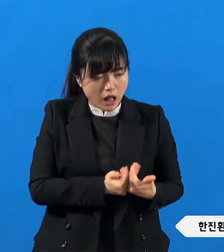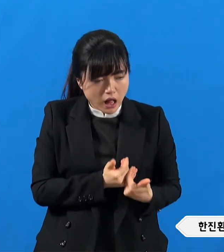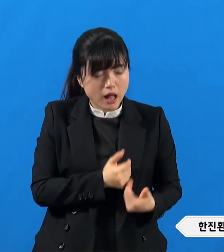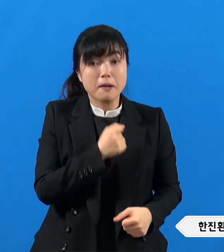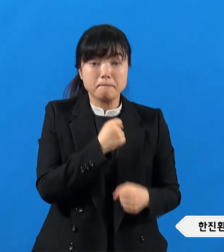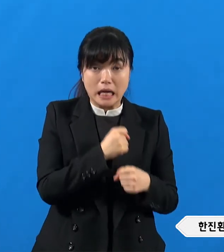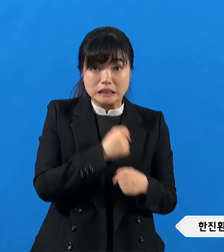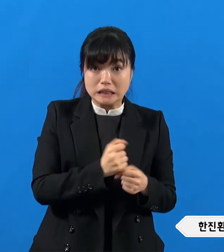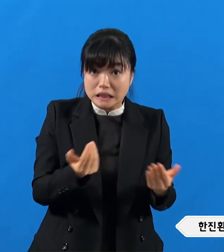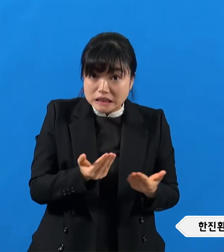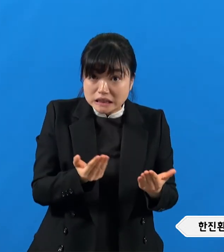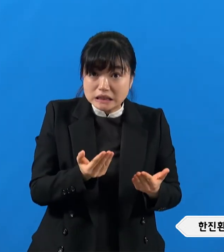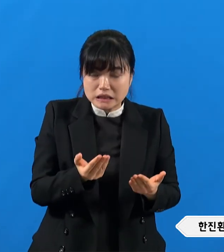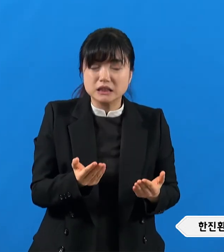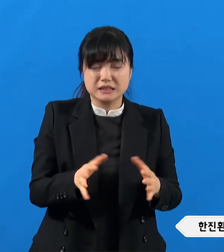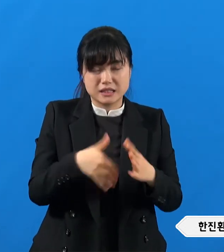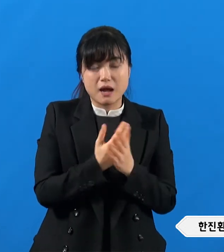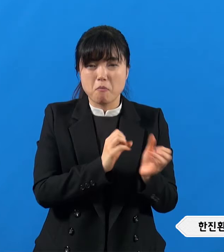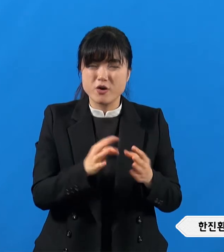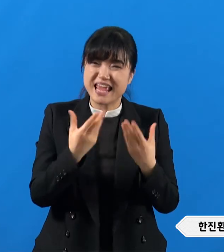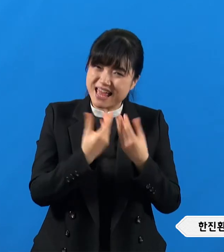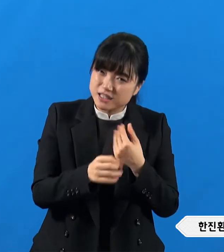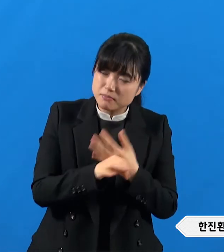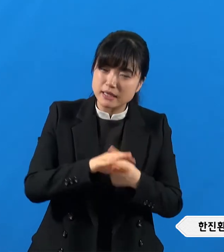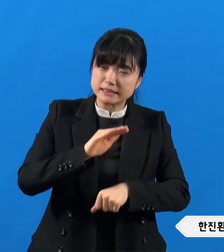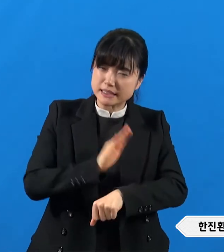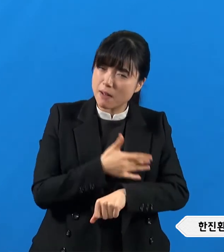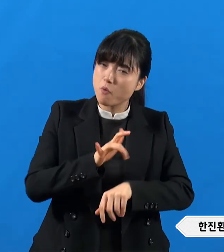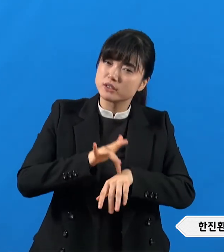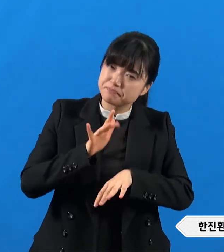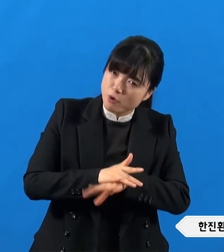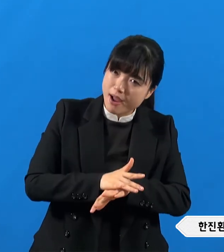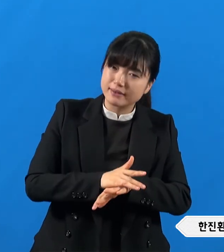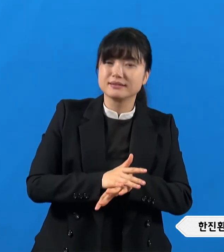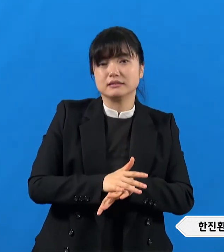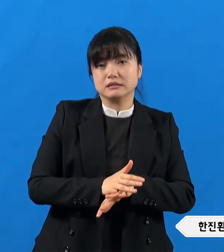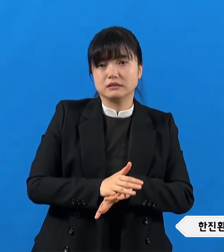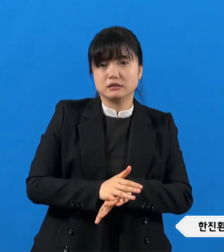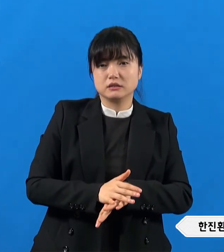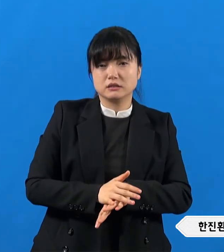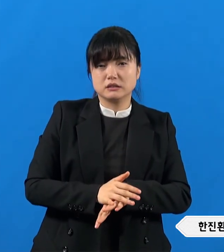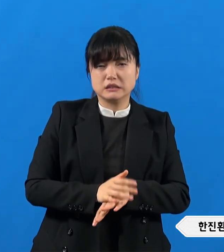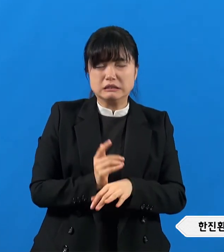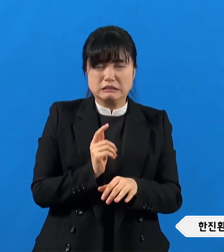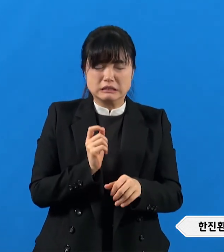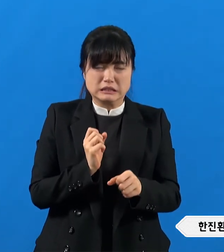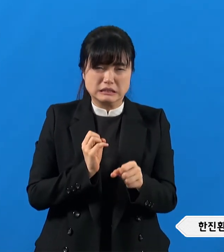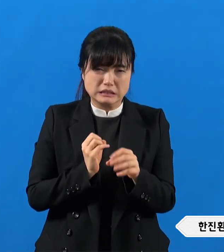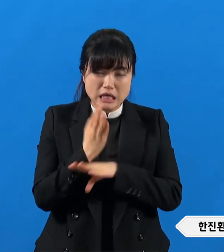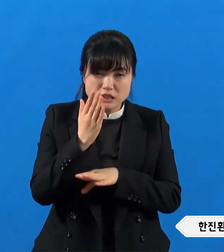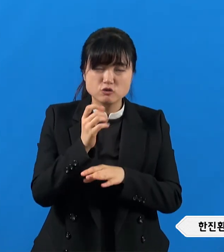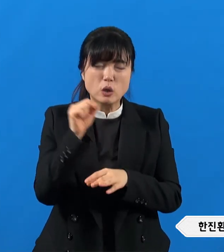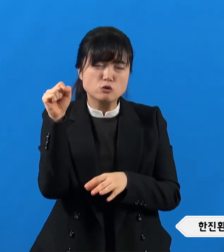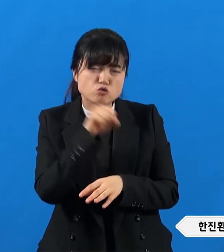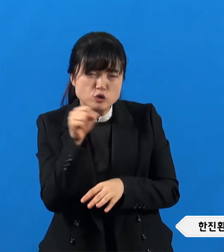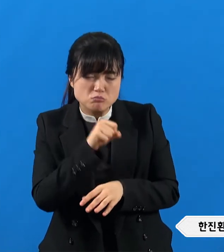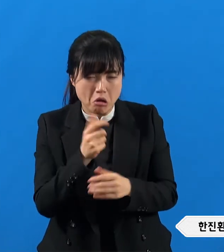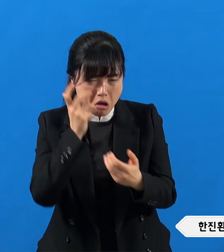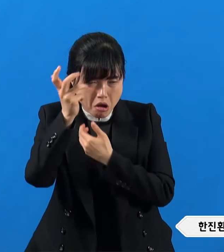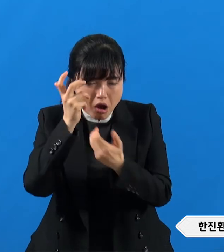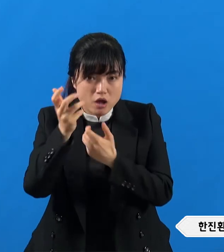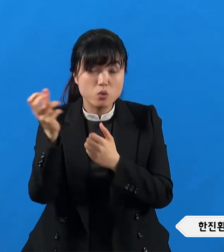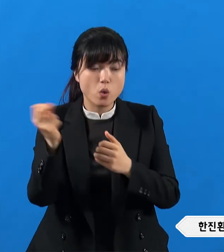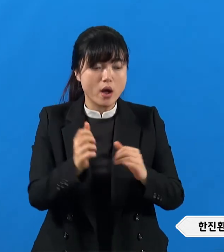일들이 있을 수 있지요. 좀 잘못된 습관이든지, 지나치게 취미생활에 몰두한다든지, 또